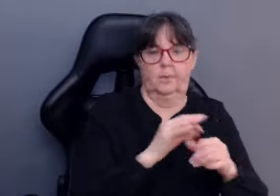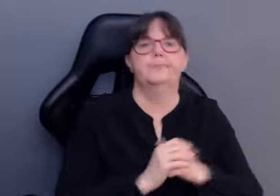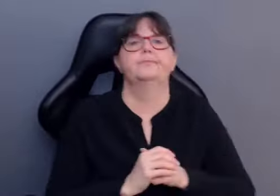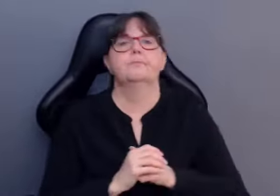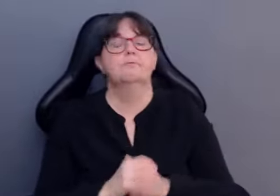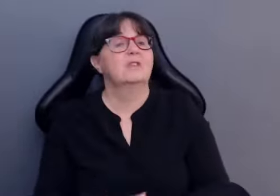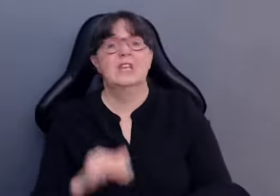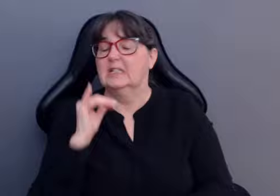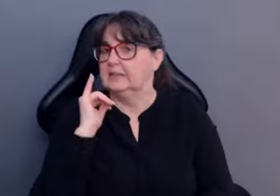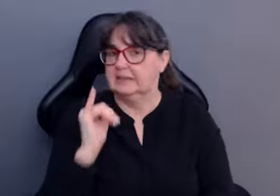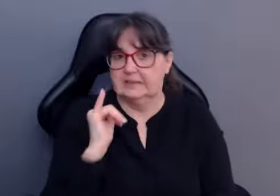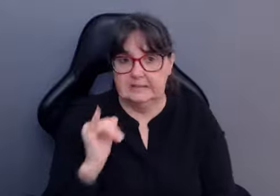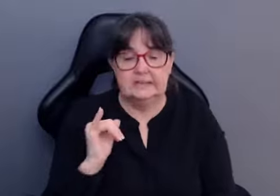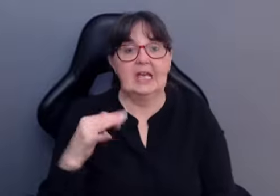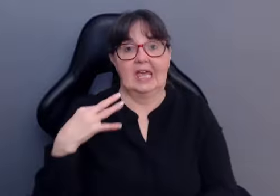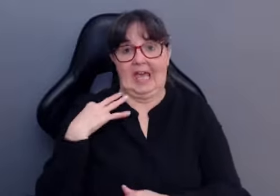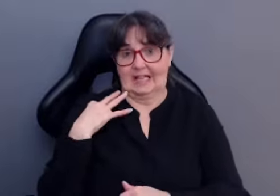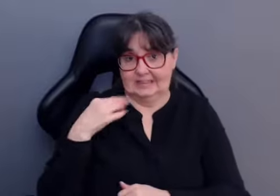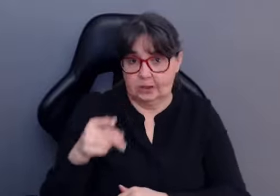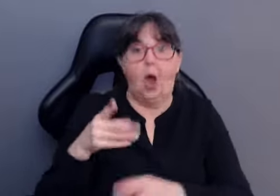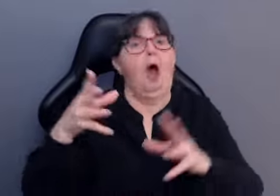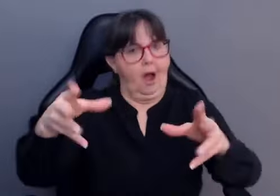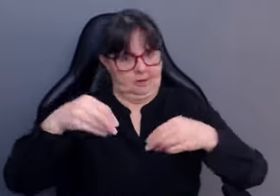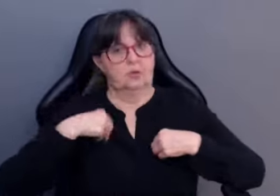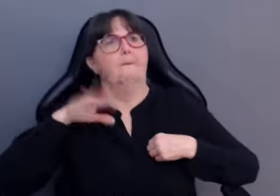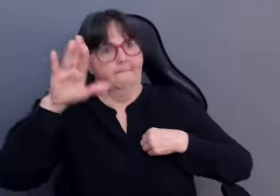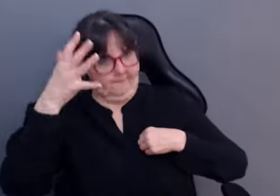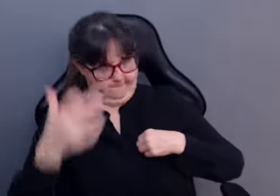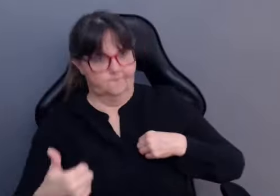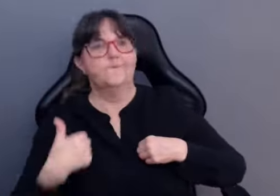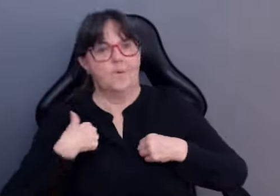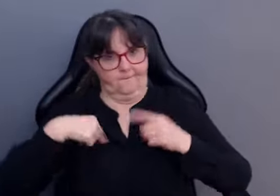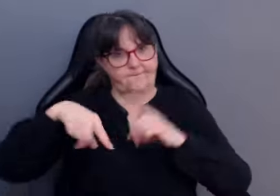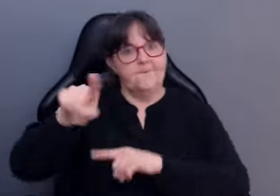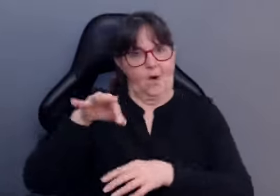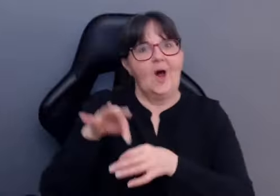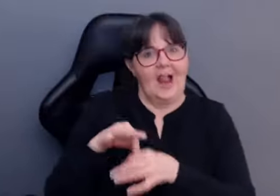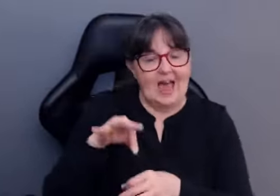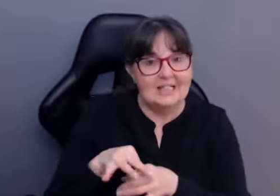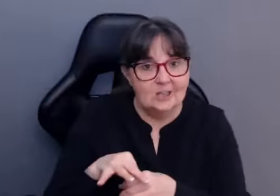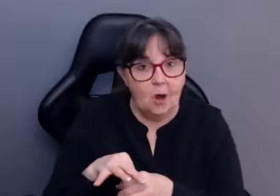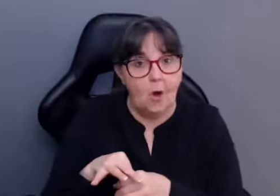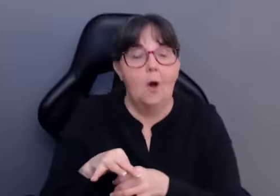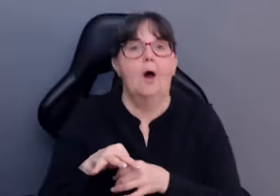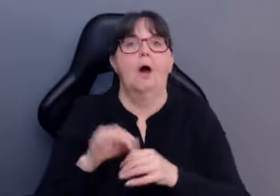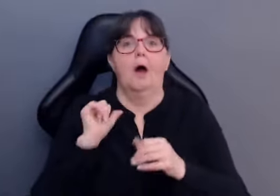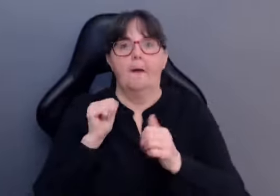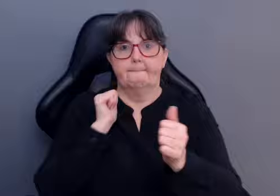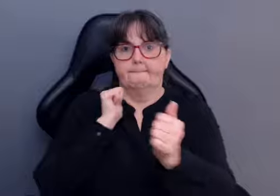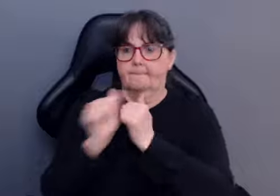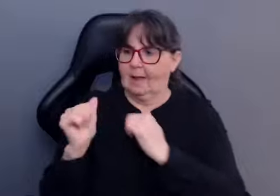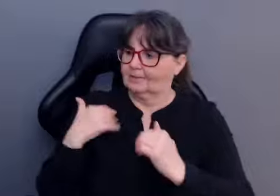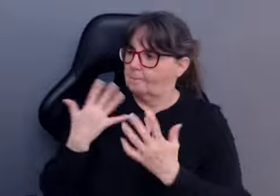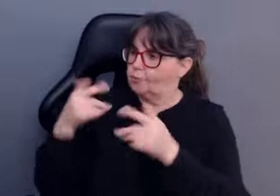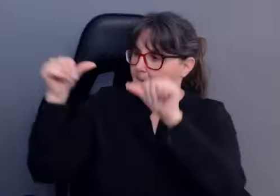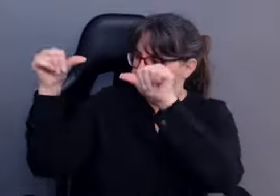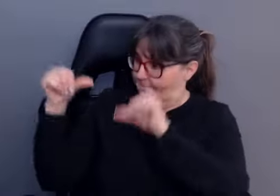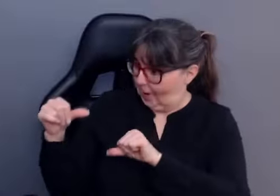Si le nombre de candidats qui acceptent d'être mis en candidature est supérieur au nombre de postes